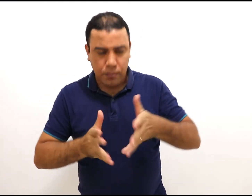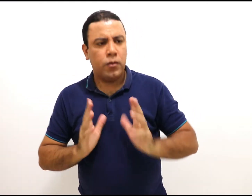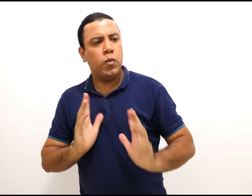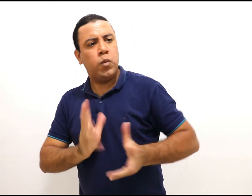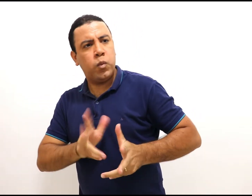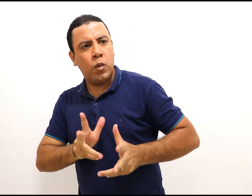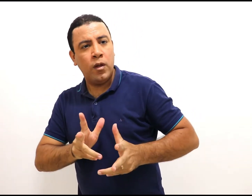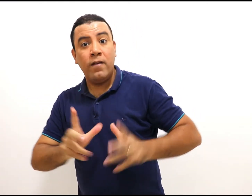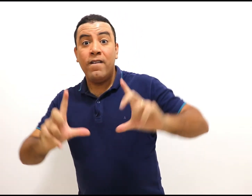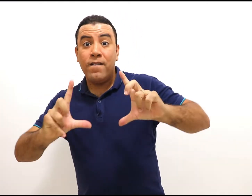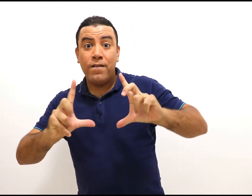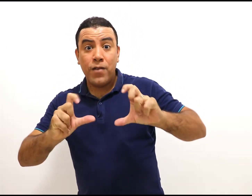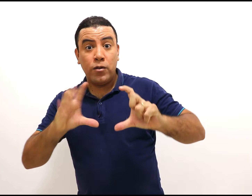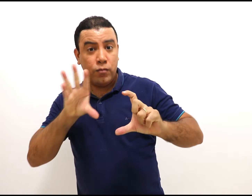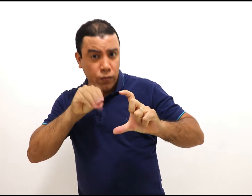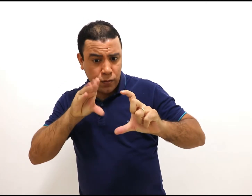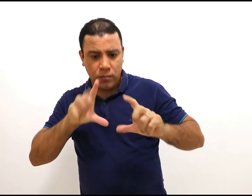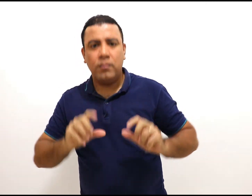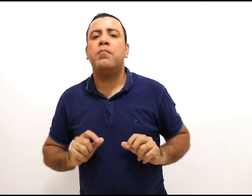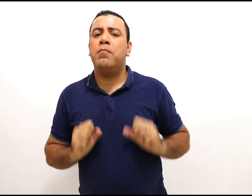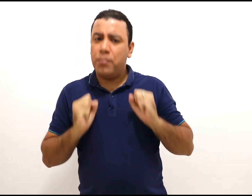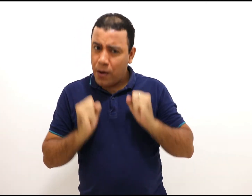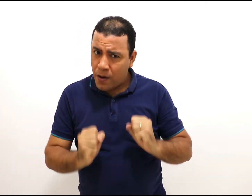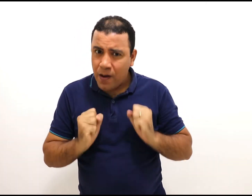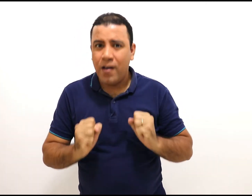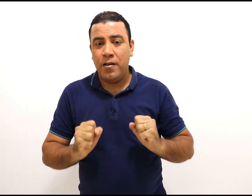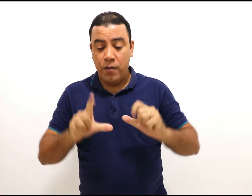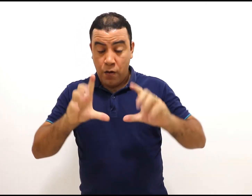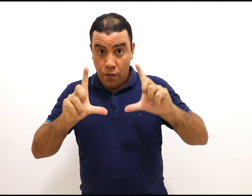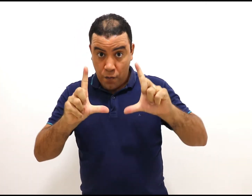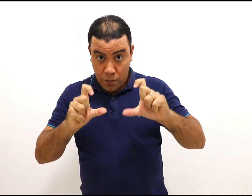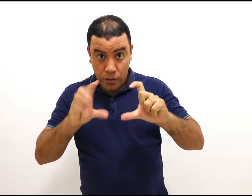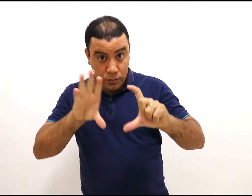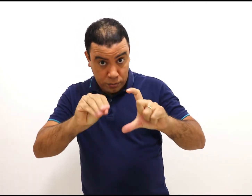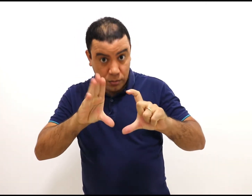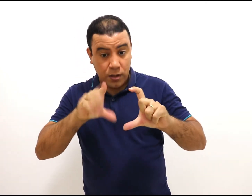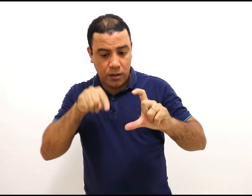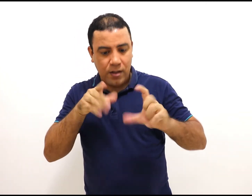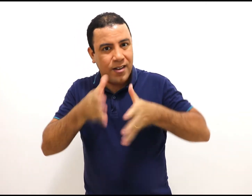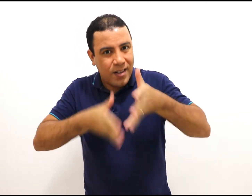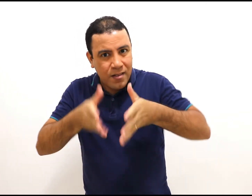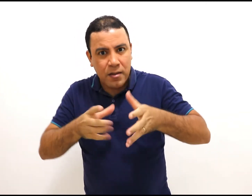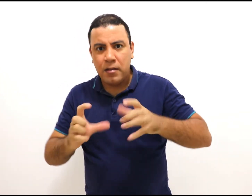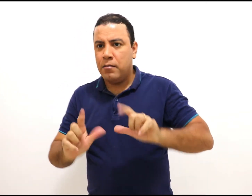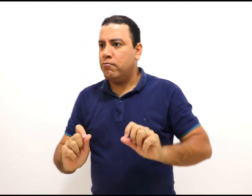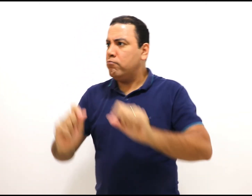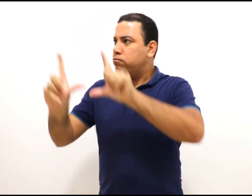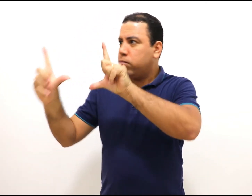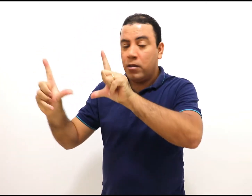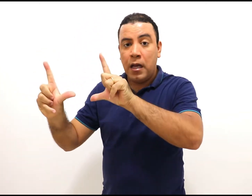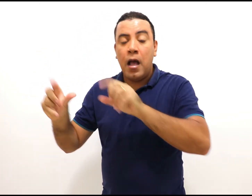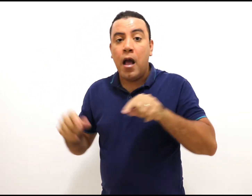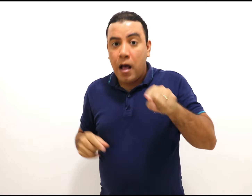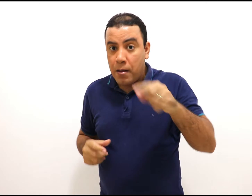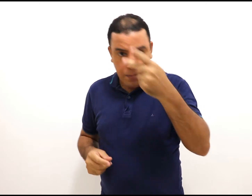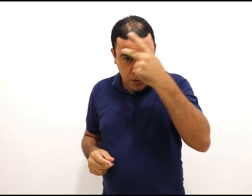palavras. Essas fotos representam a verbalização em Libras e ajudam o leitor a